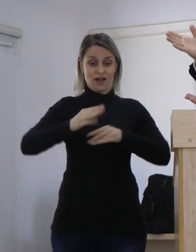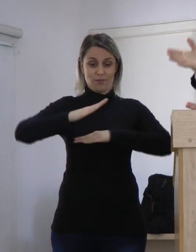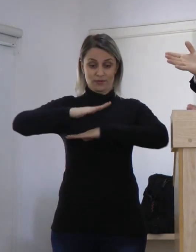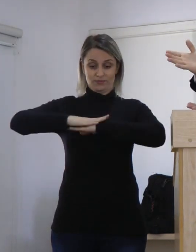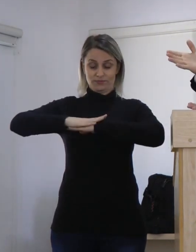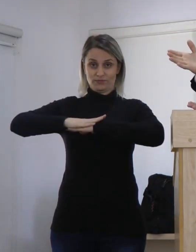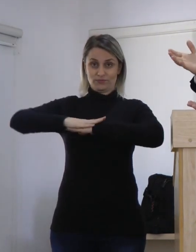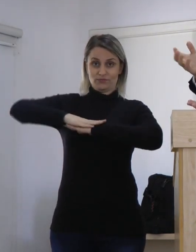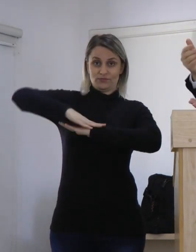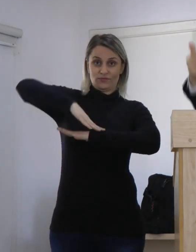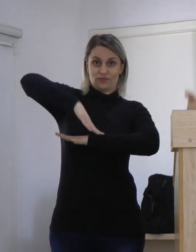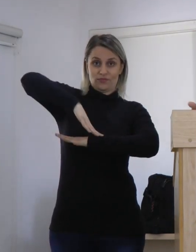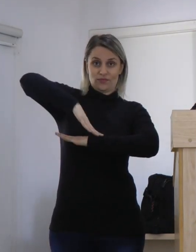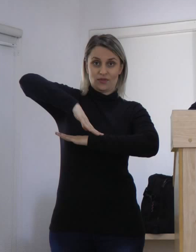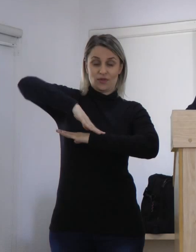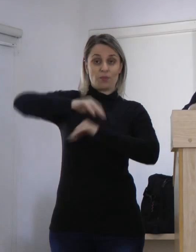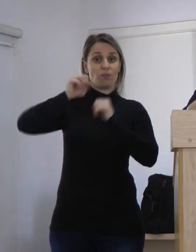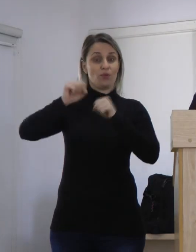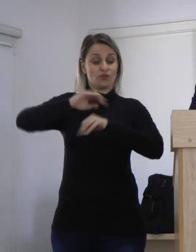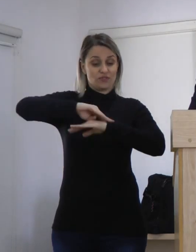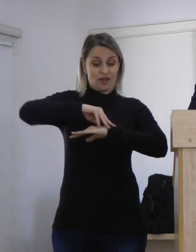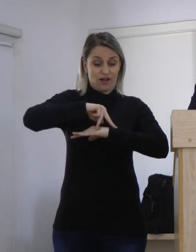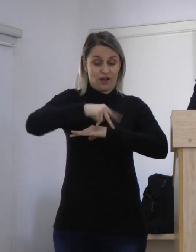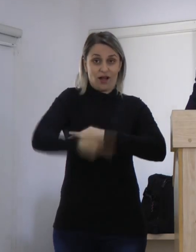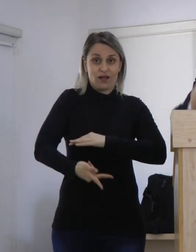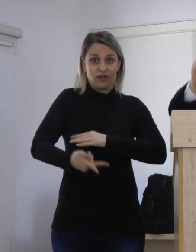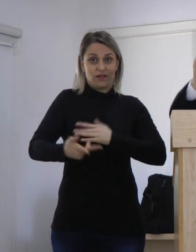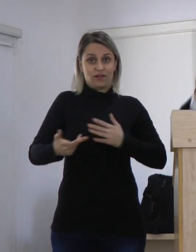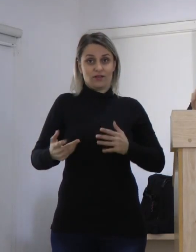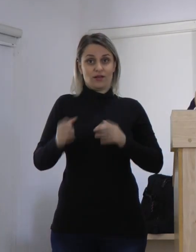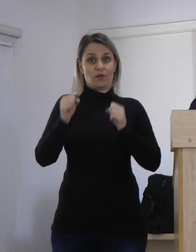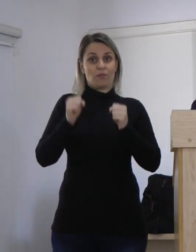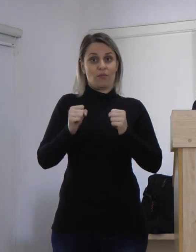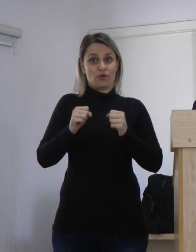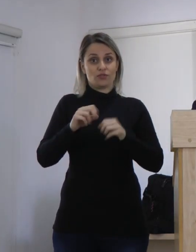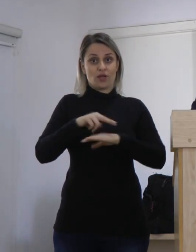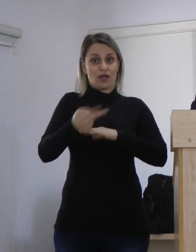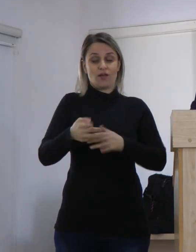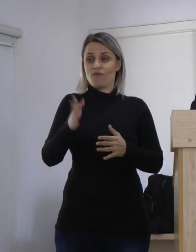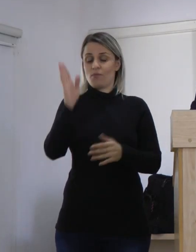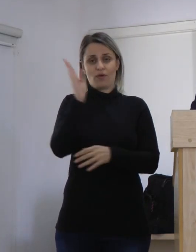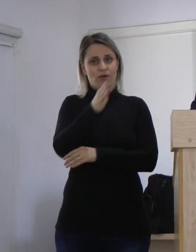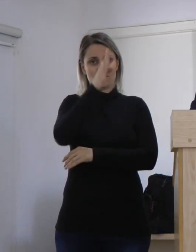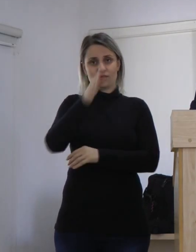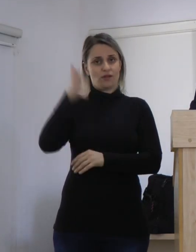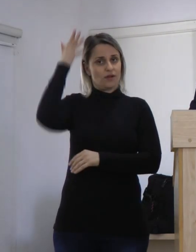você pode escorregar, pode cair e pode se machucar. É melhor a gente cancelar a palestra.